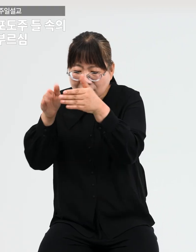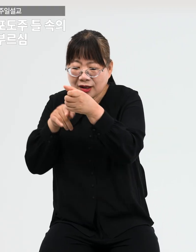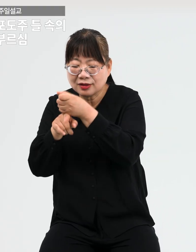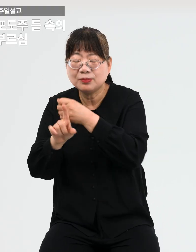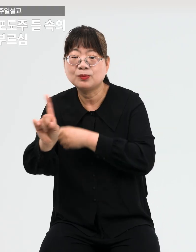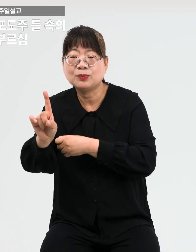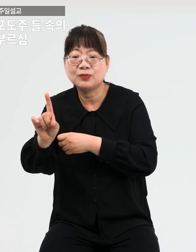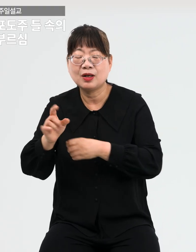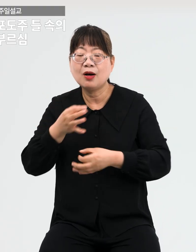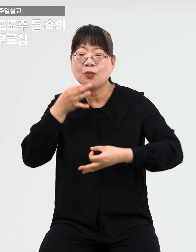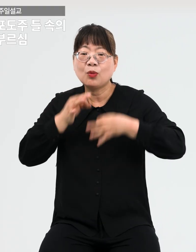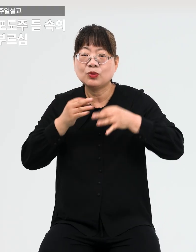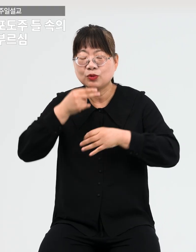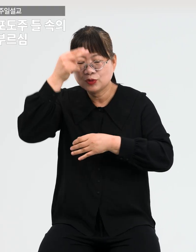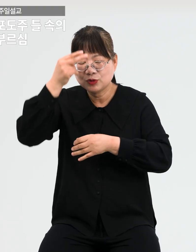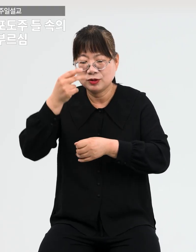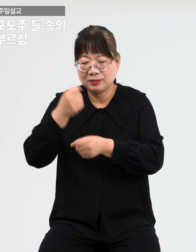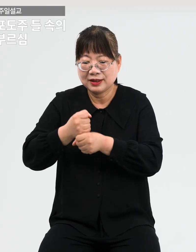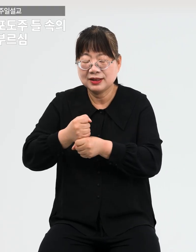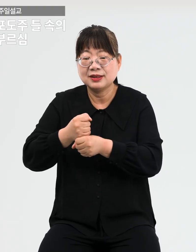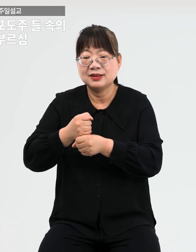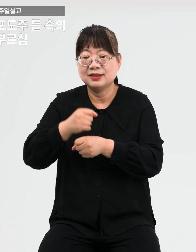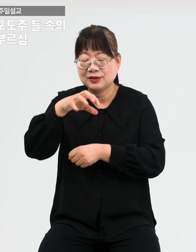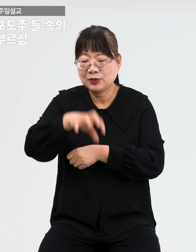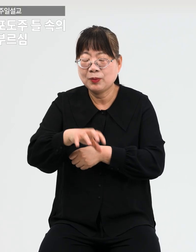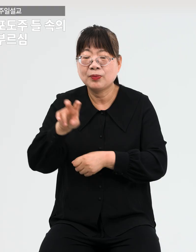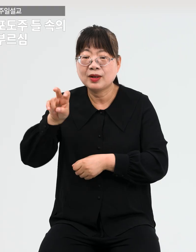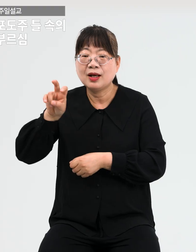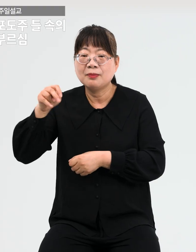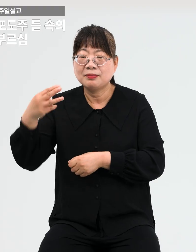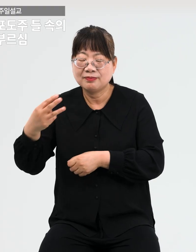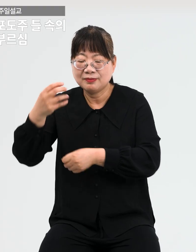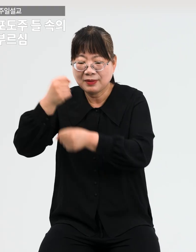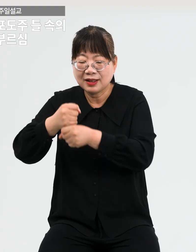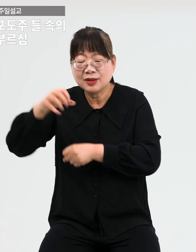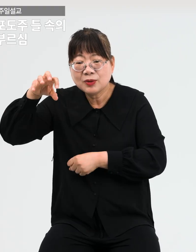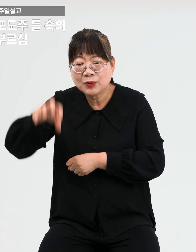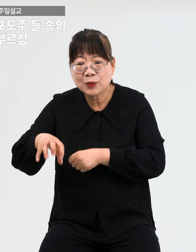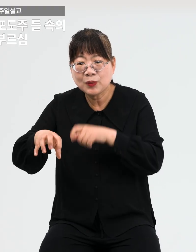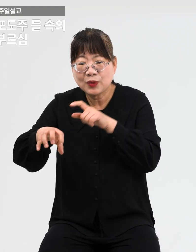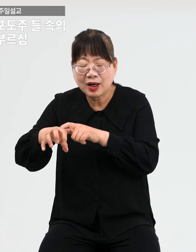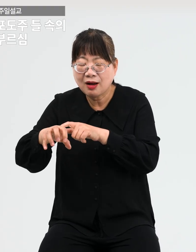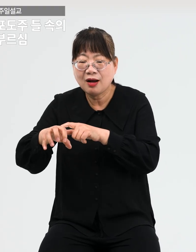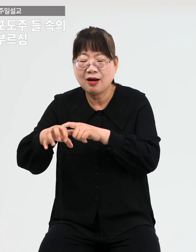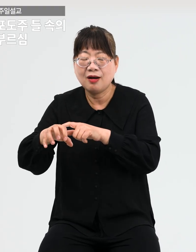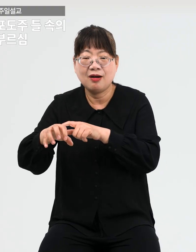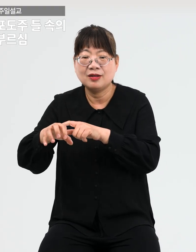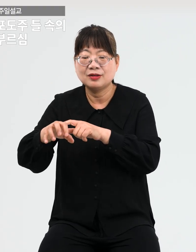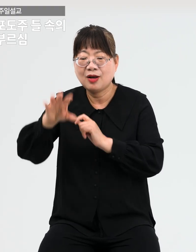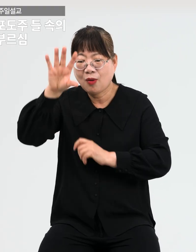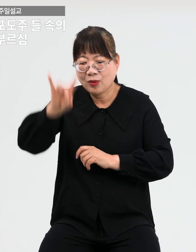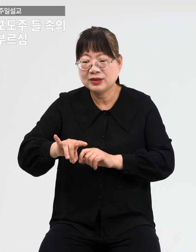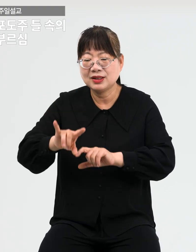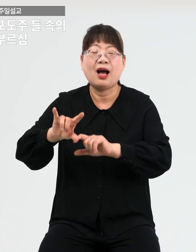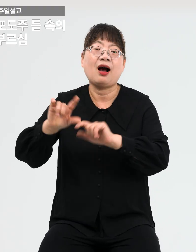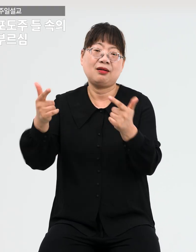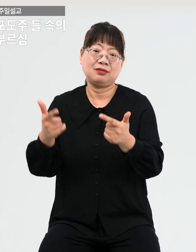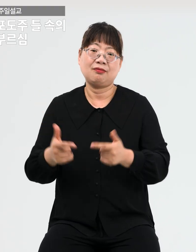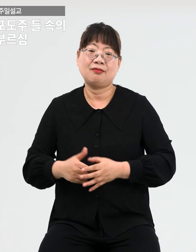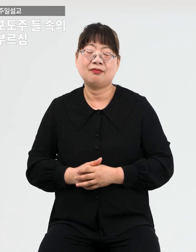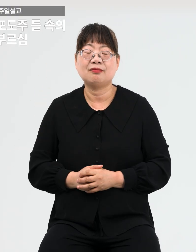포도주 짜는 틀과 밀타작은 전혀 어울릴 수 없는